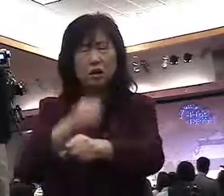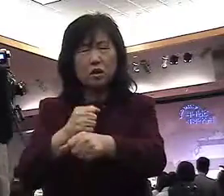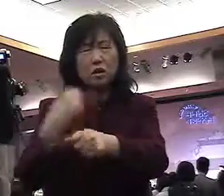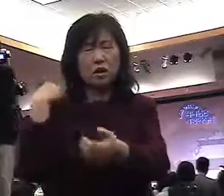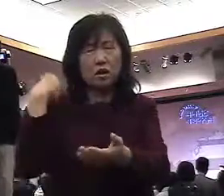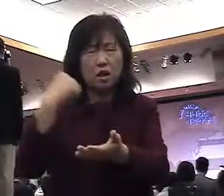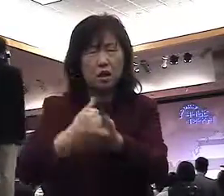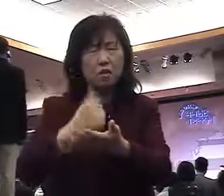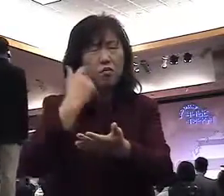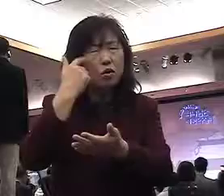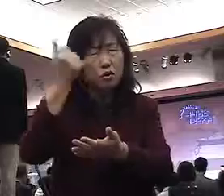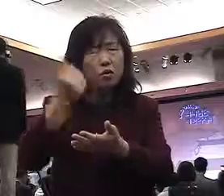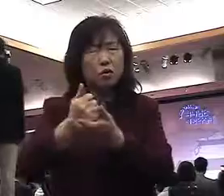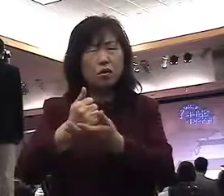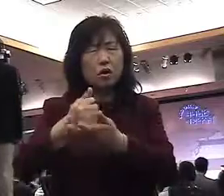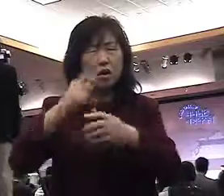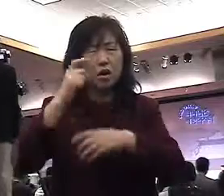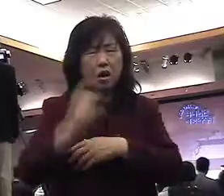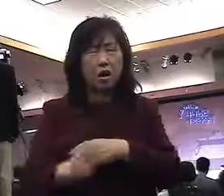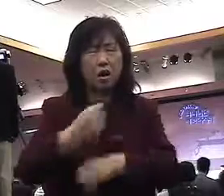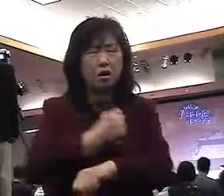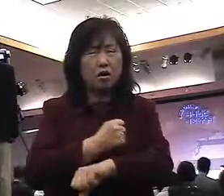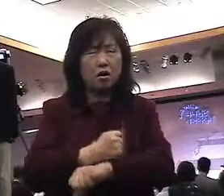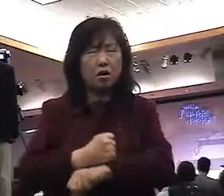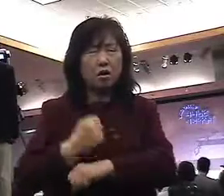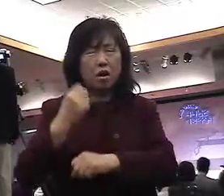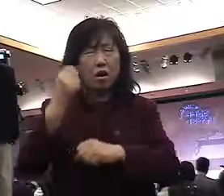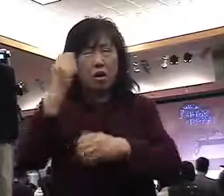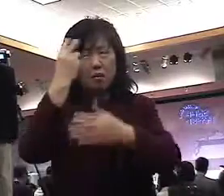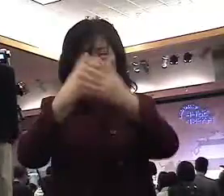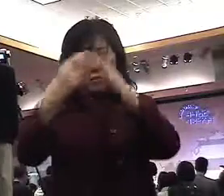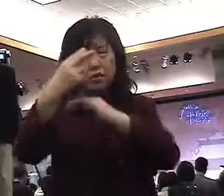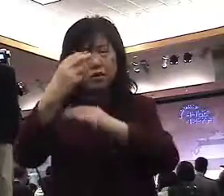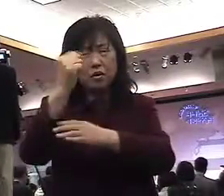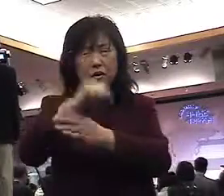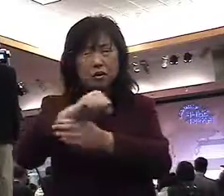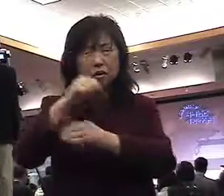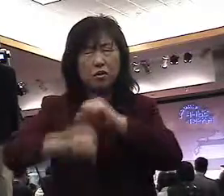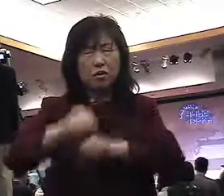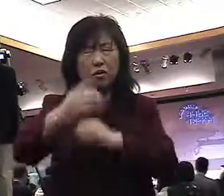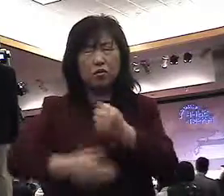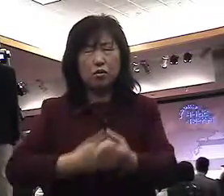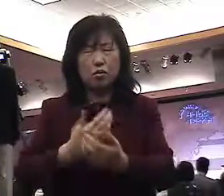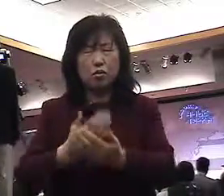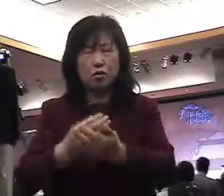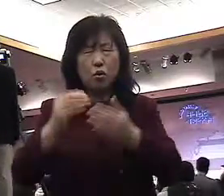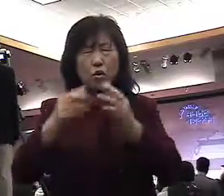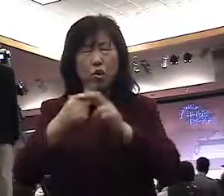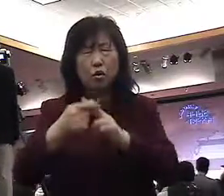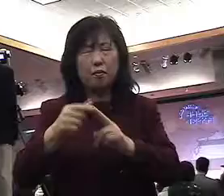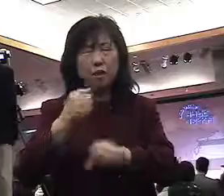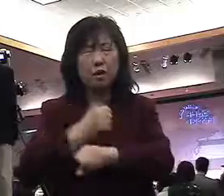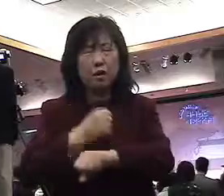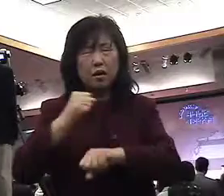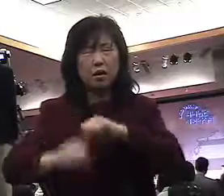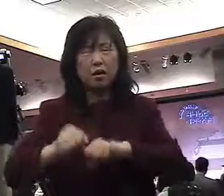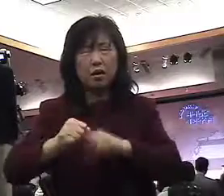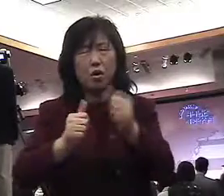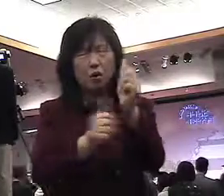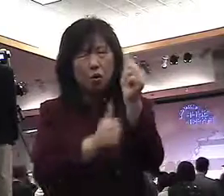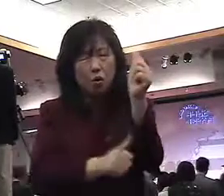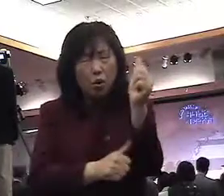목사님께 강건함과 통찰력을 덧입혀 주시옵소서. 함께 동역하시는 모든 부교육자님들을